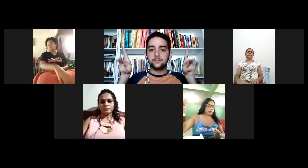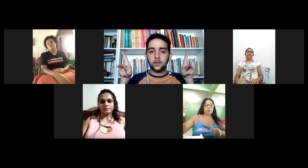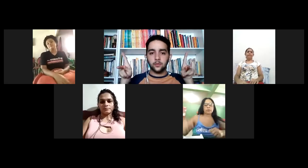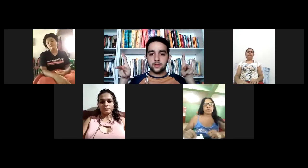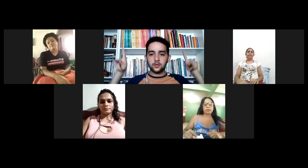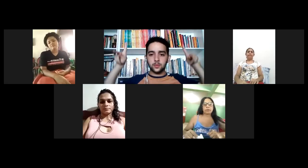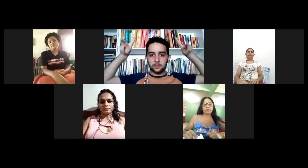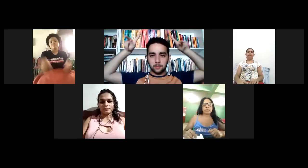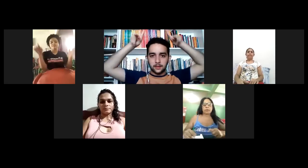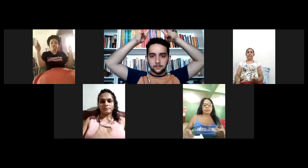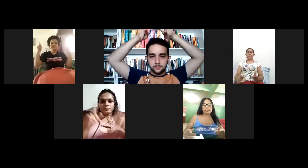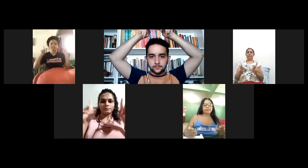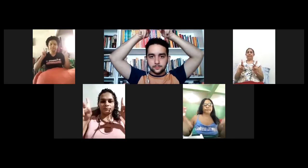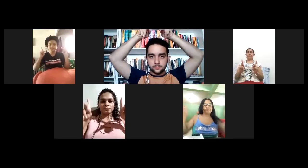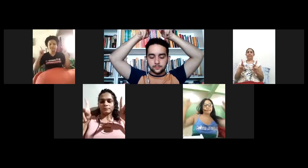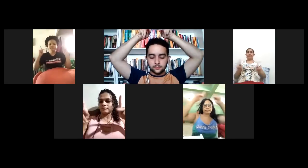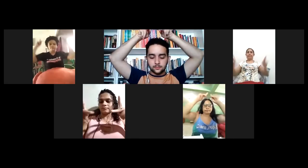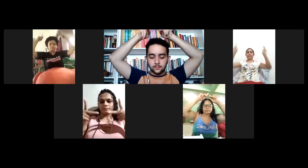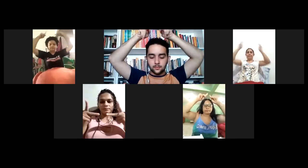Papa, configuração de mão em P,